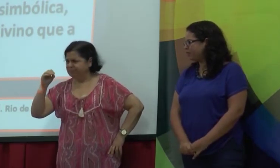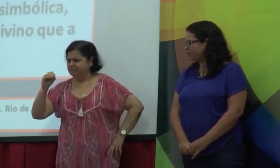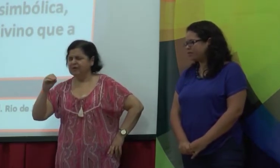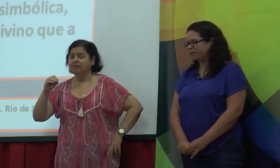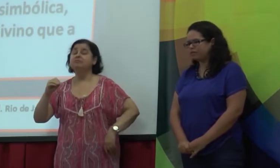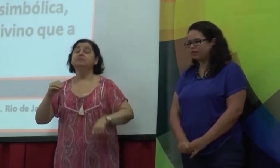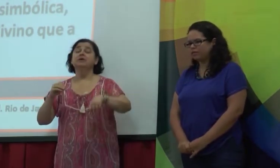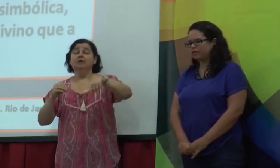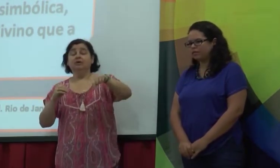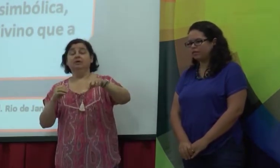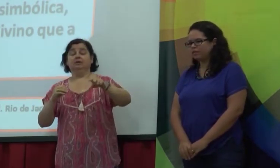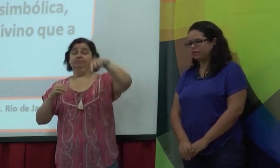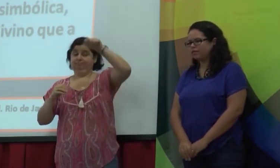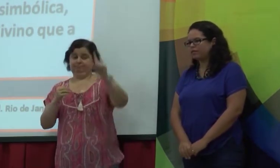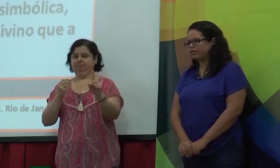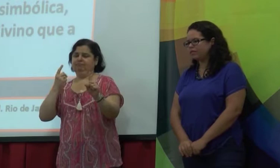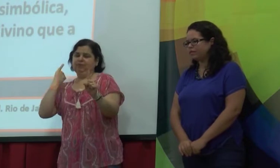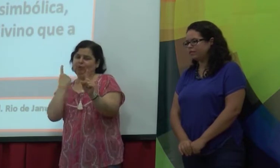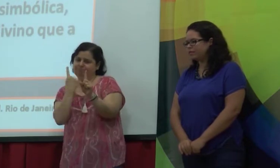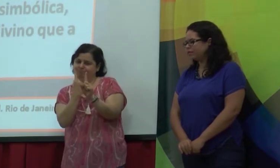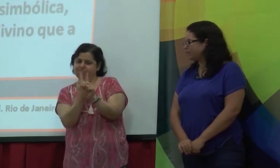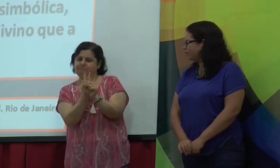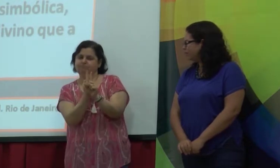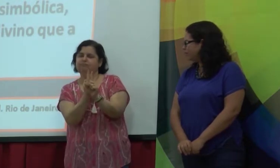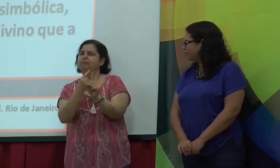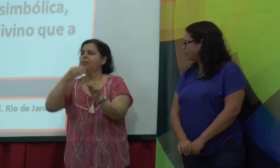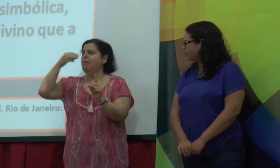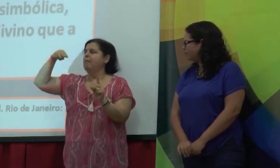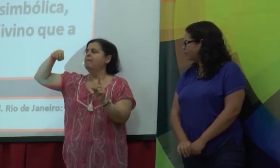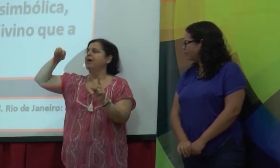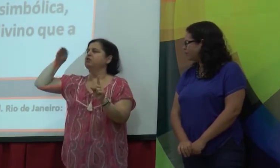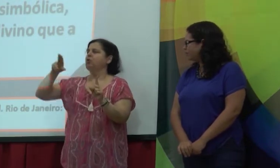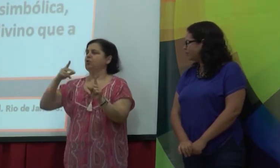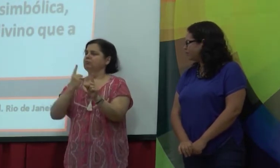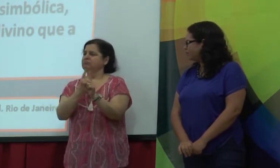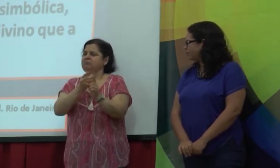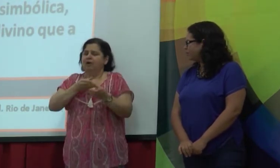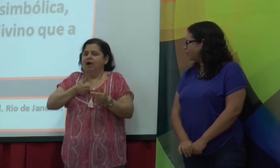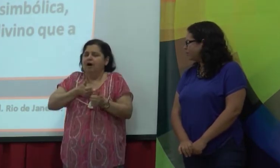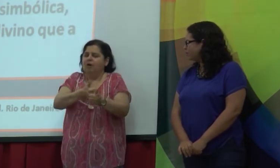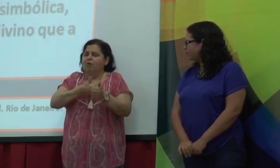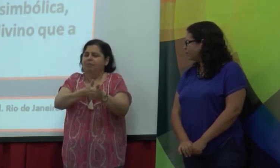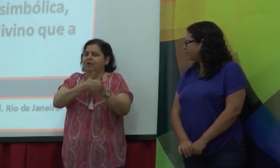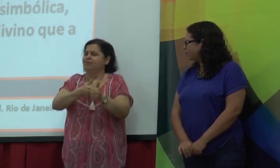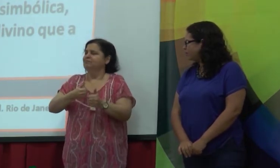Emmanuel, lembra do Chico? Tá. Então, o espírito de Emmanuel